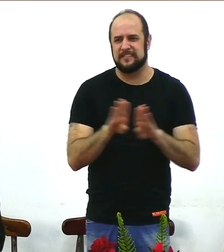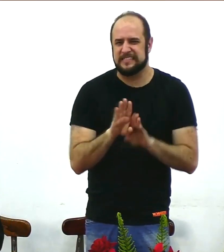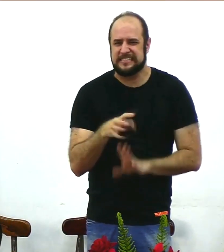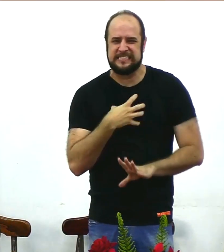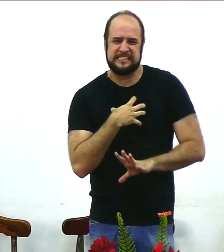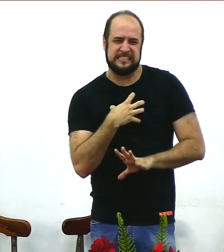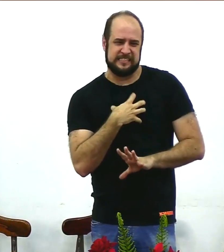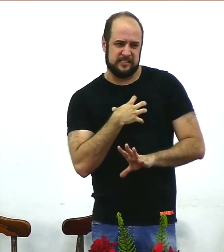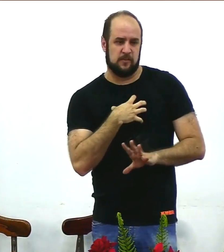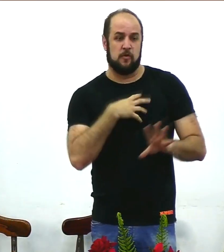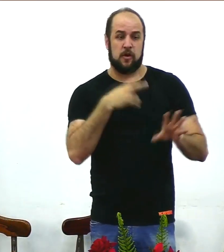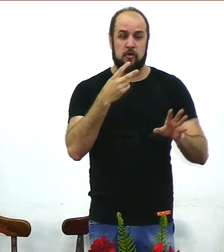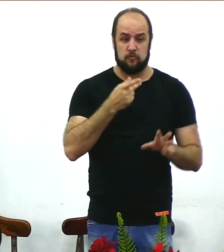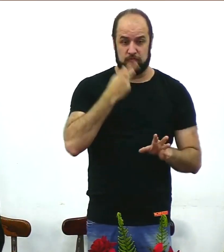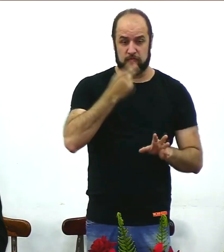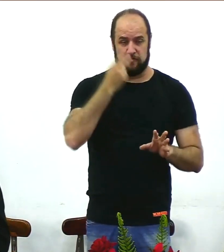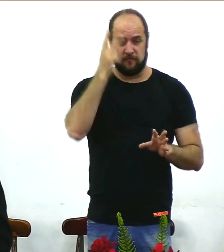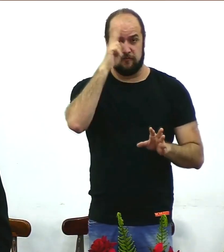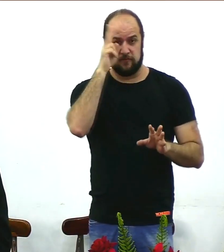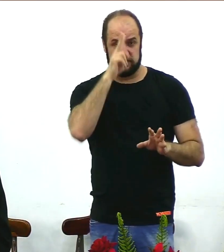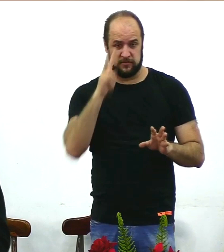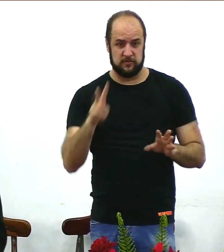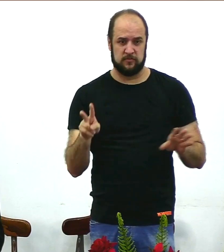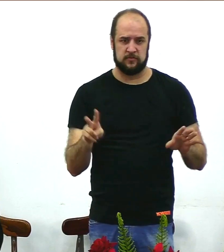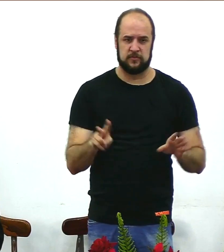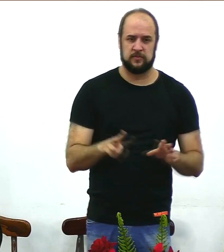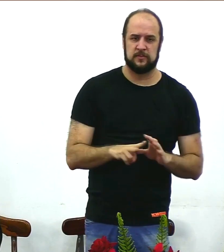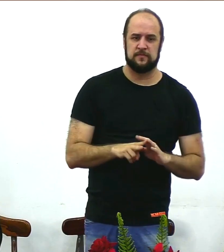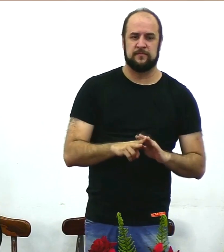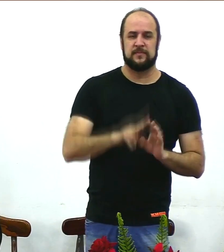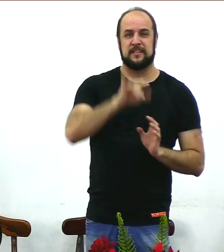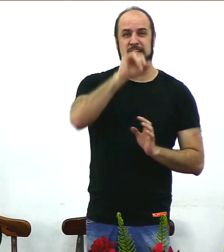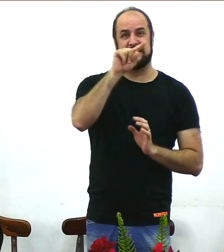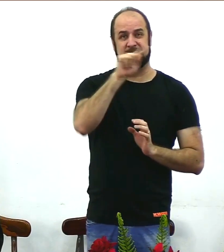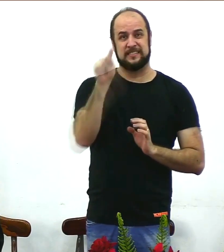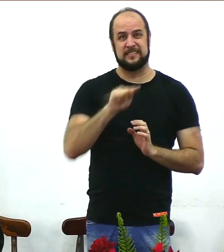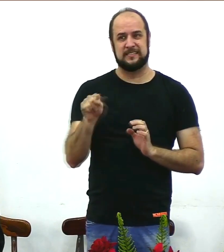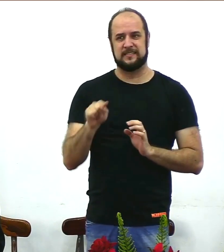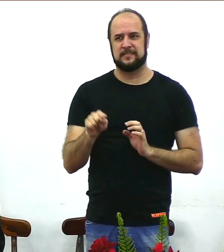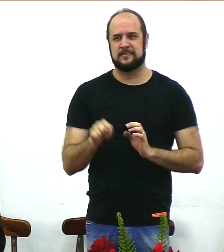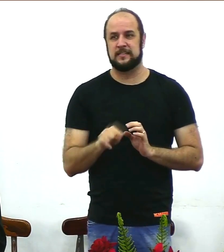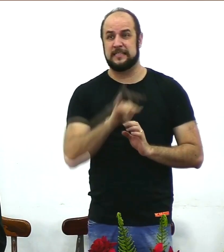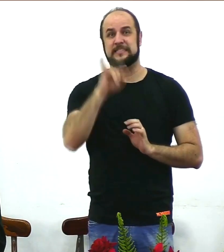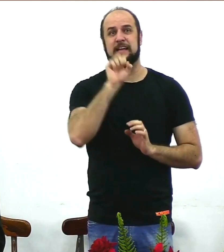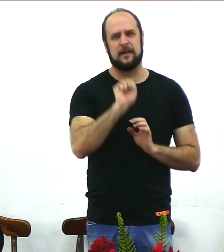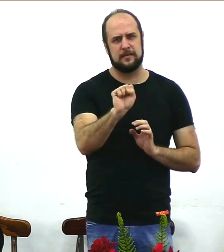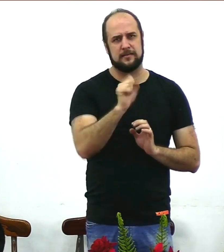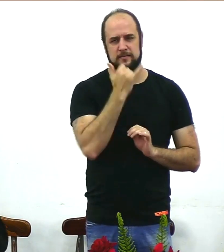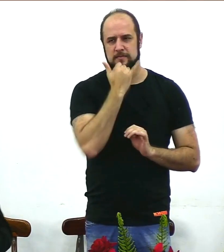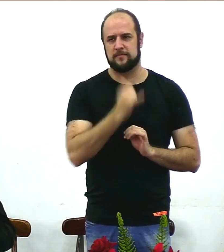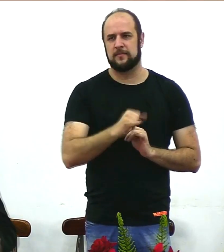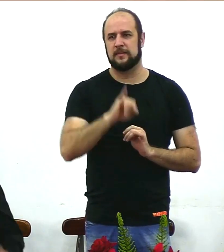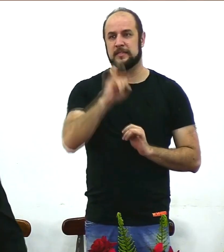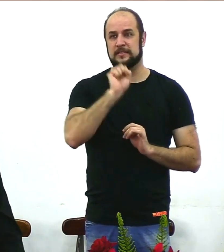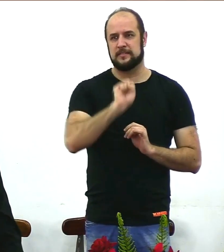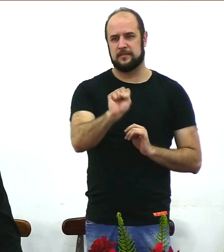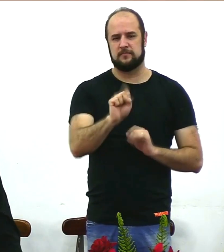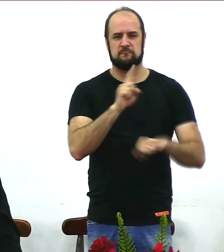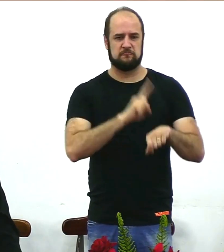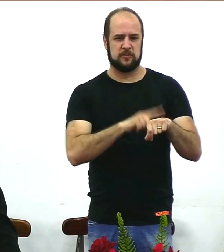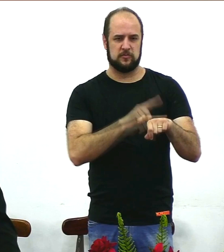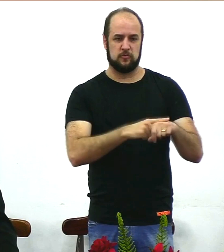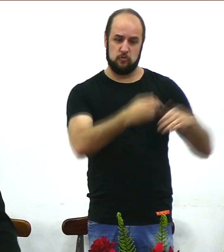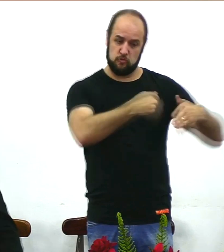ele é compositor conhecido de toda a igreja presbiteriana do Brasil, e é uma das marcas. Bom,